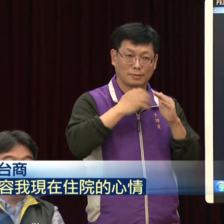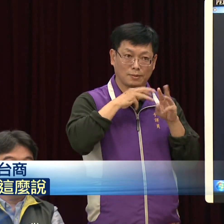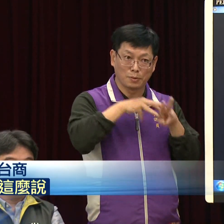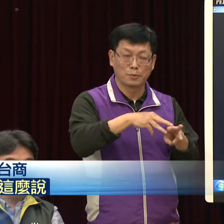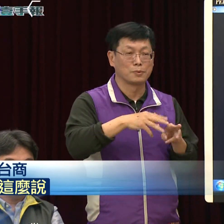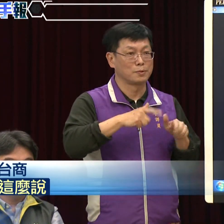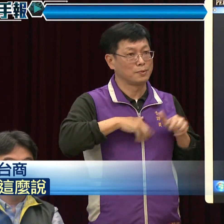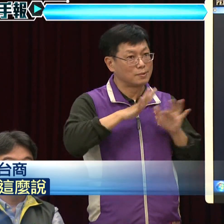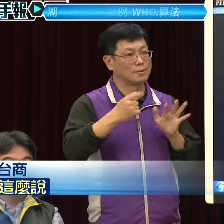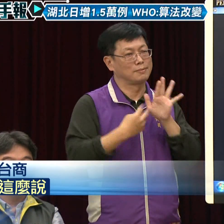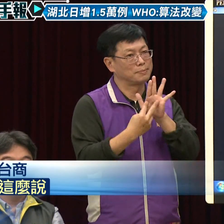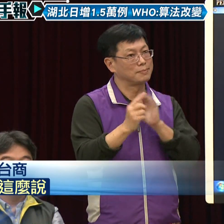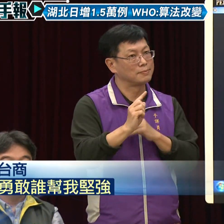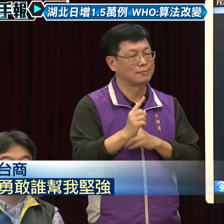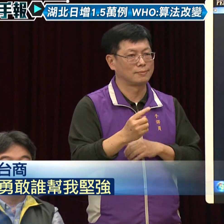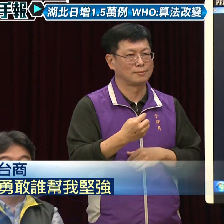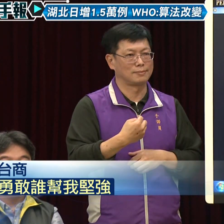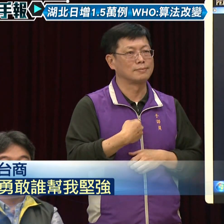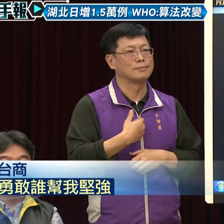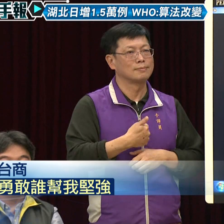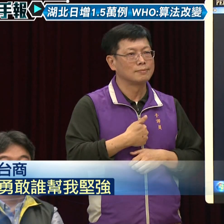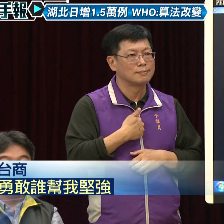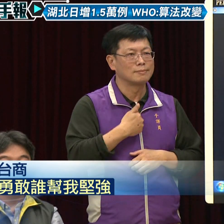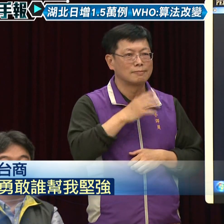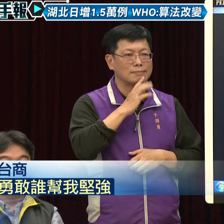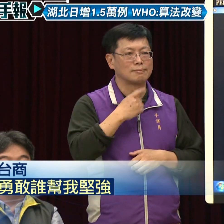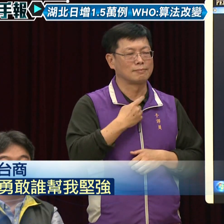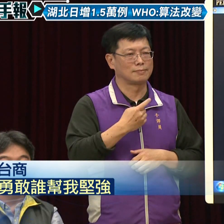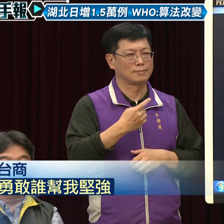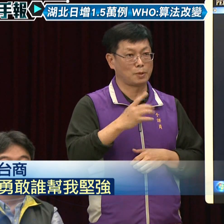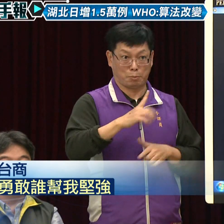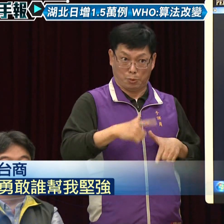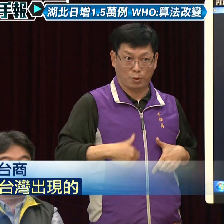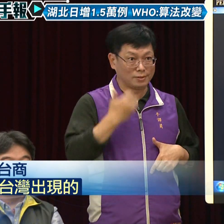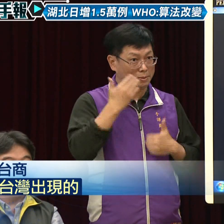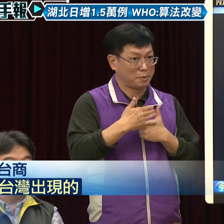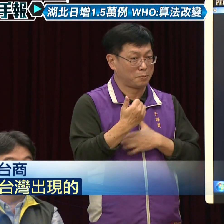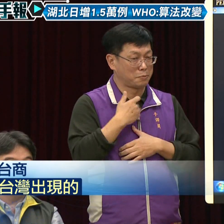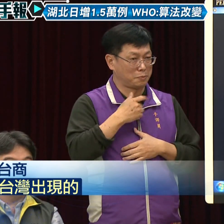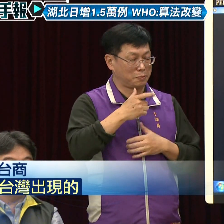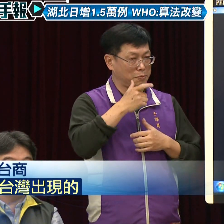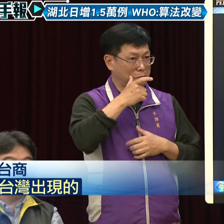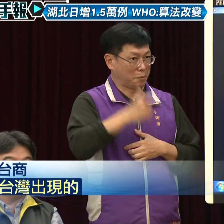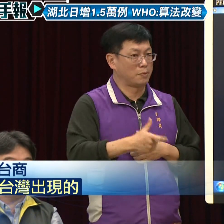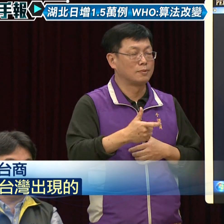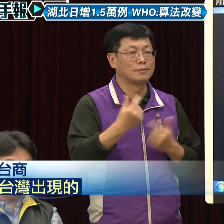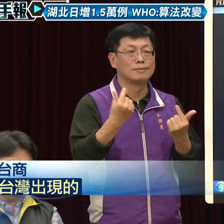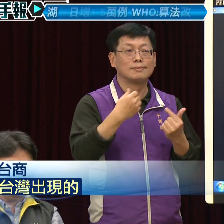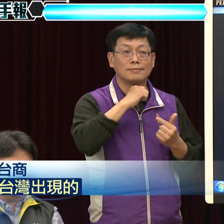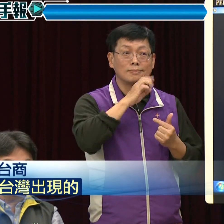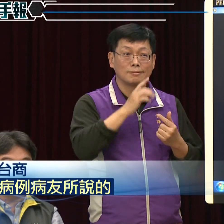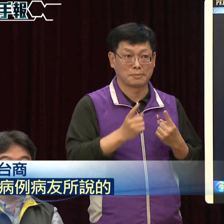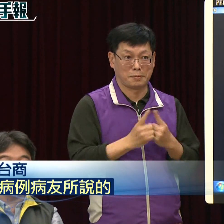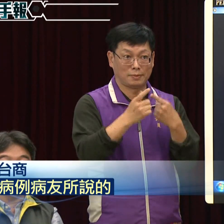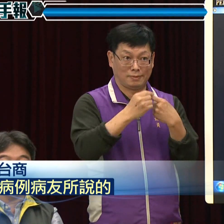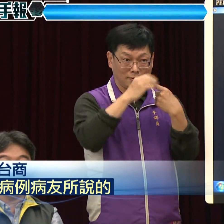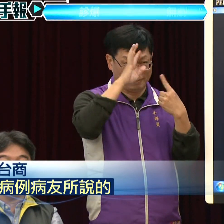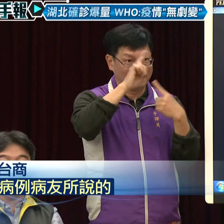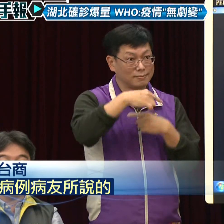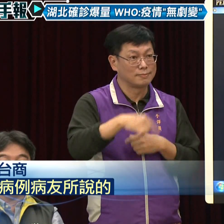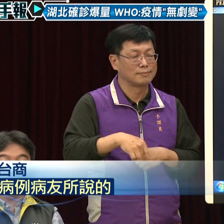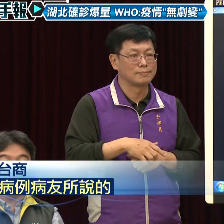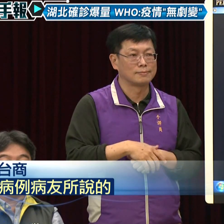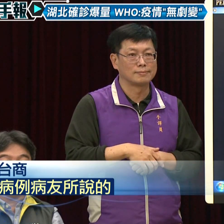会这么说：我不勇敢，谁帮我坚强？诚如台湾出现的第一位病例